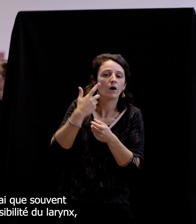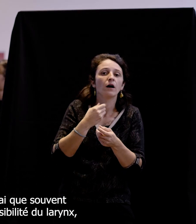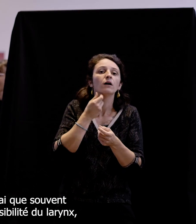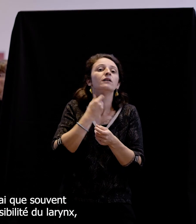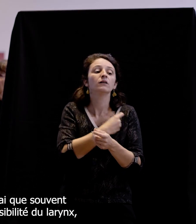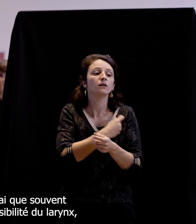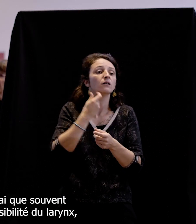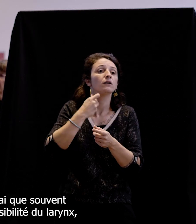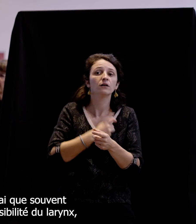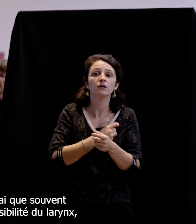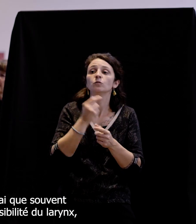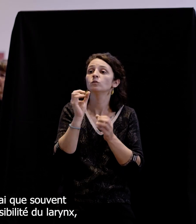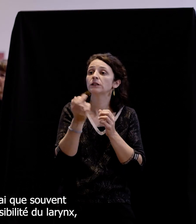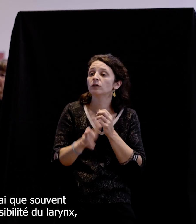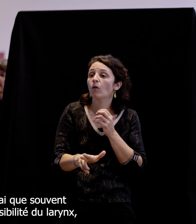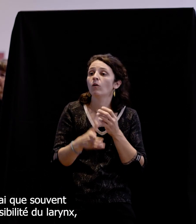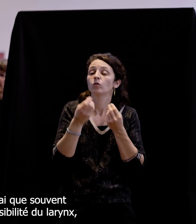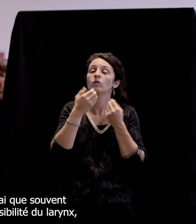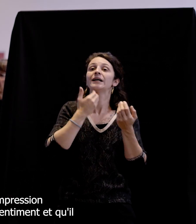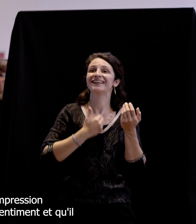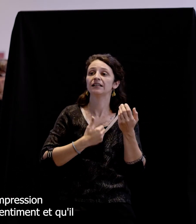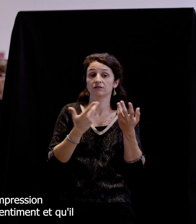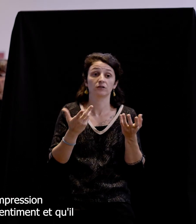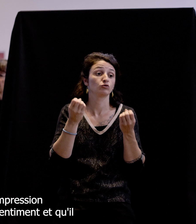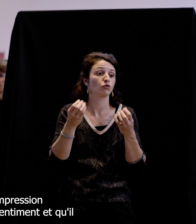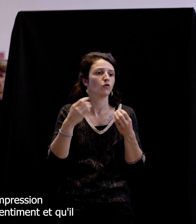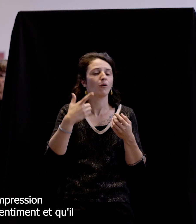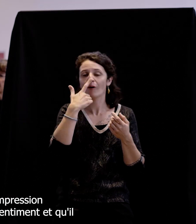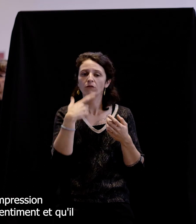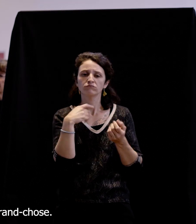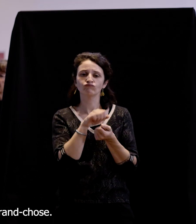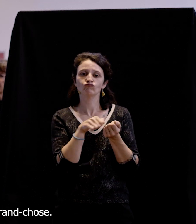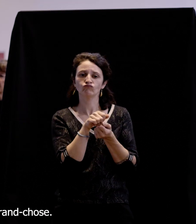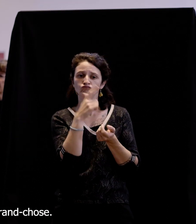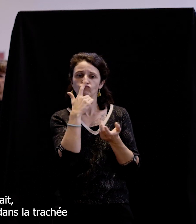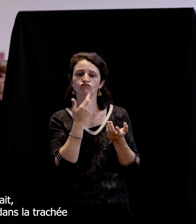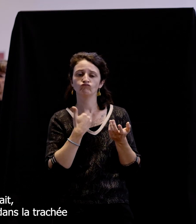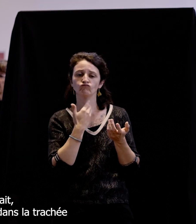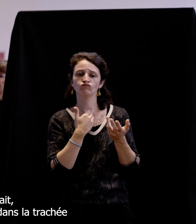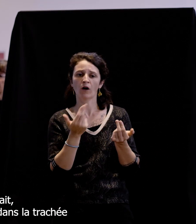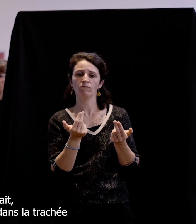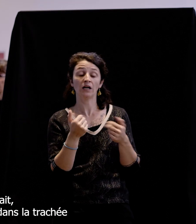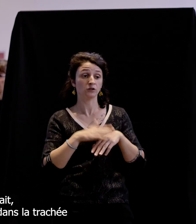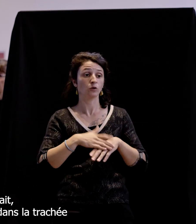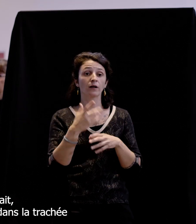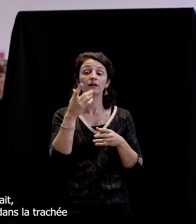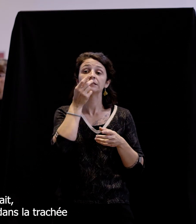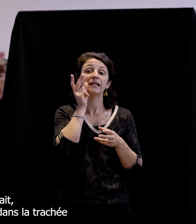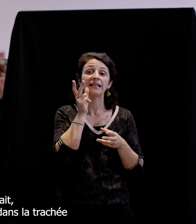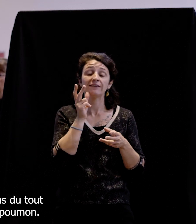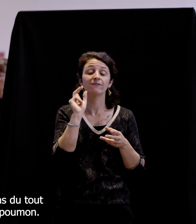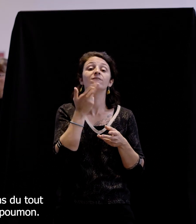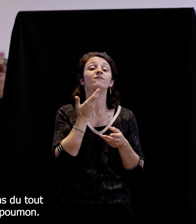parce que c'est vrai que souvent ils ont une hyposensibilité du larynx, donc on a l'impression qu'il graillonne gentiment et qu'il ne se passe pas grand-chose, et en fait la salive descend dans la